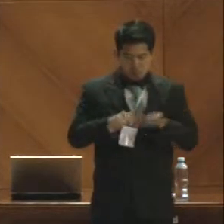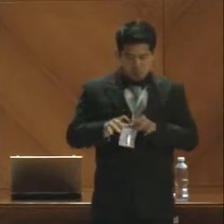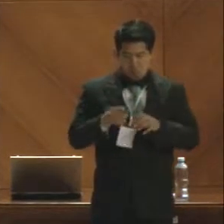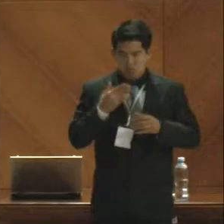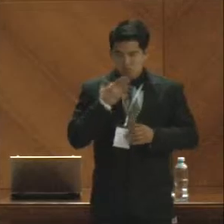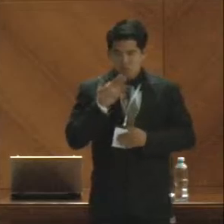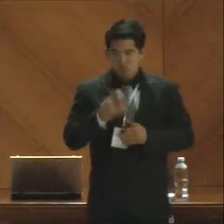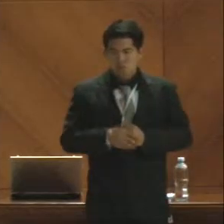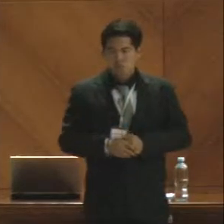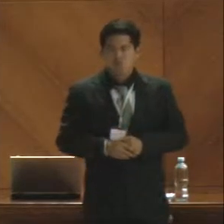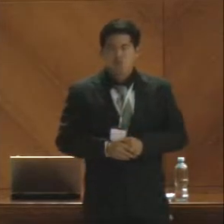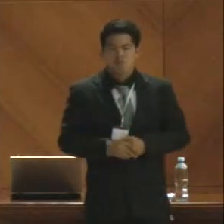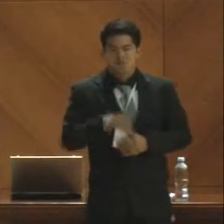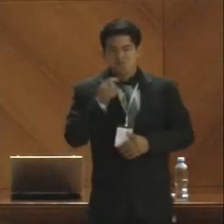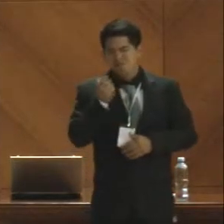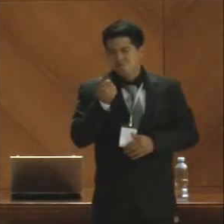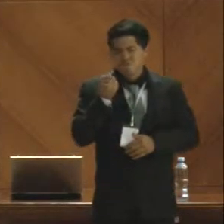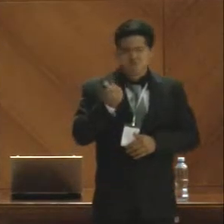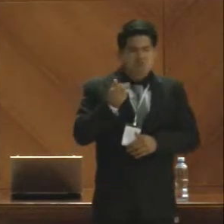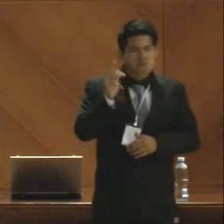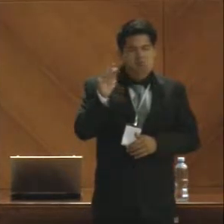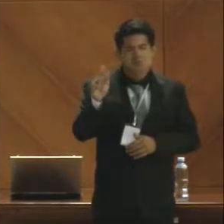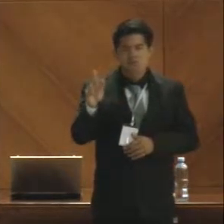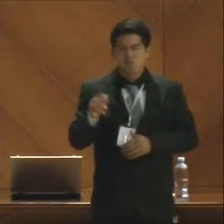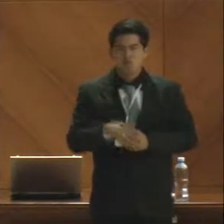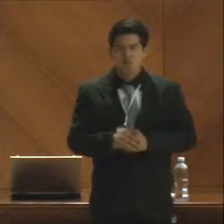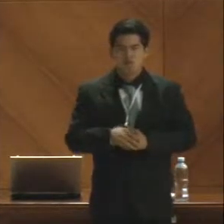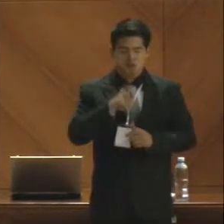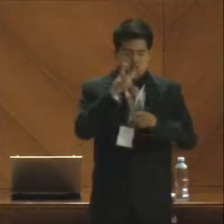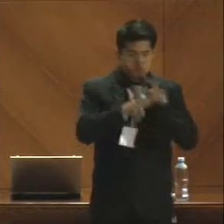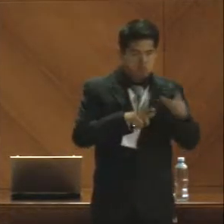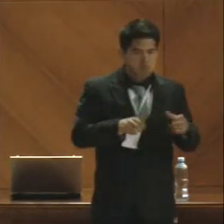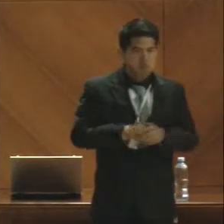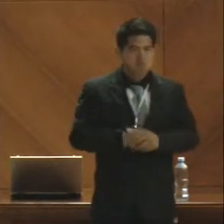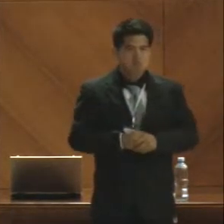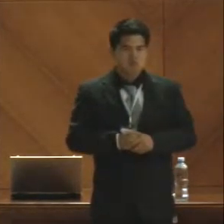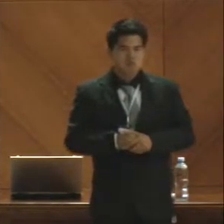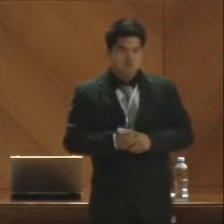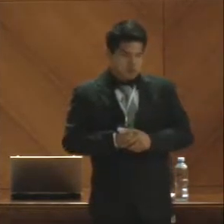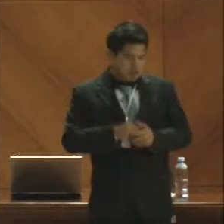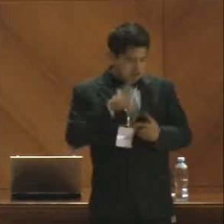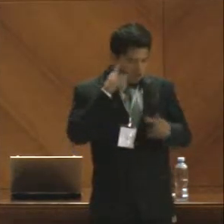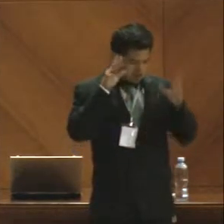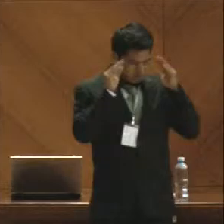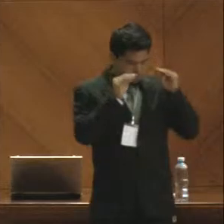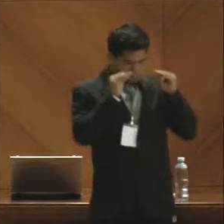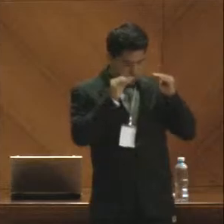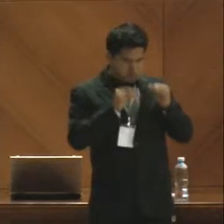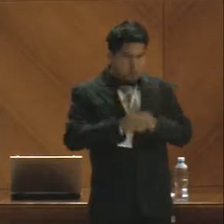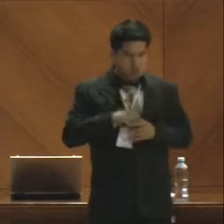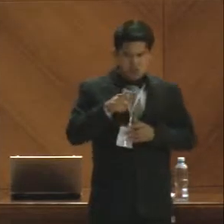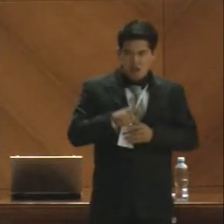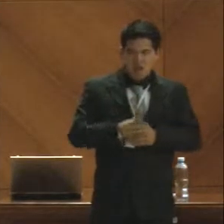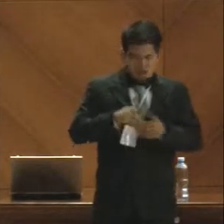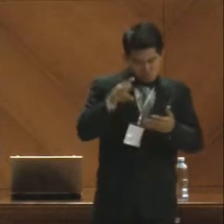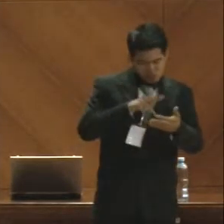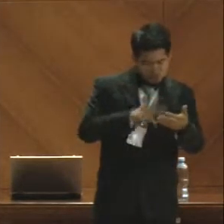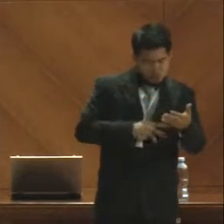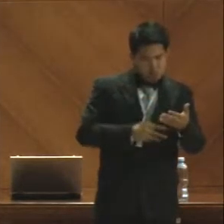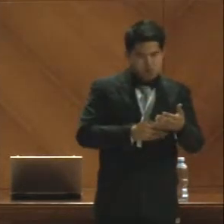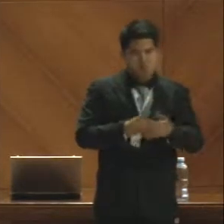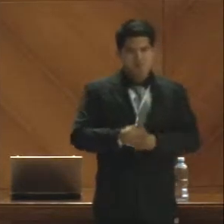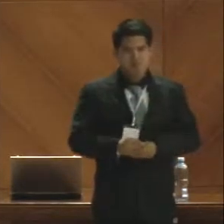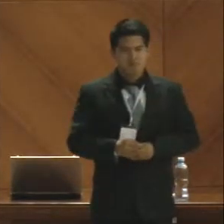propietario? Es casi como al estudiante de literatura le enseñen a leer y escribir. Una vez fuera,